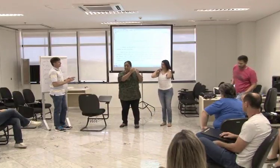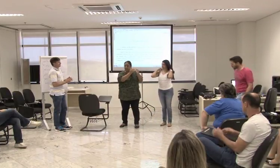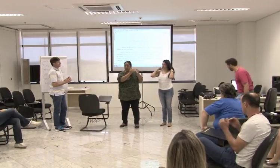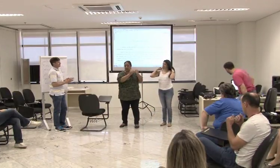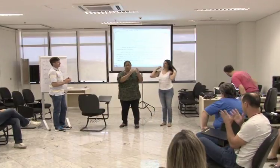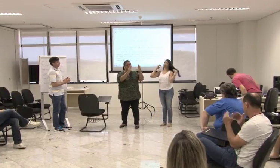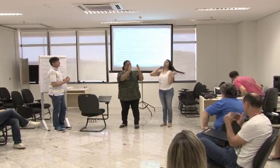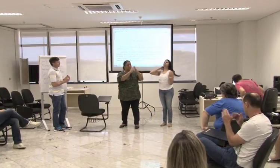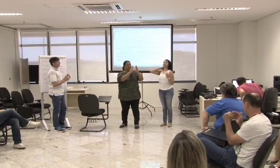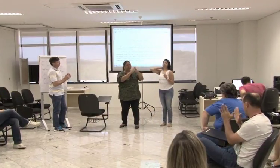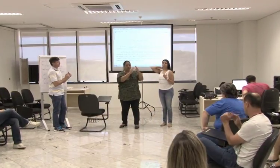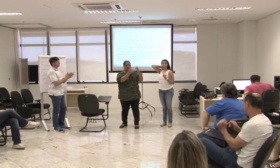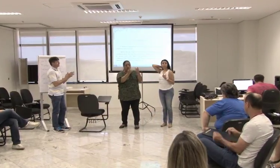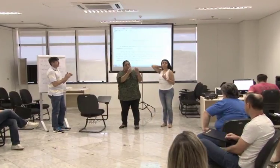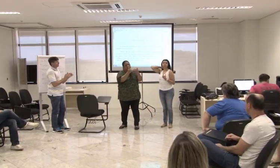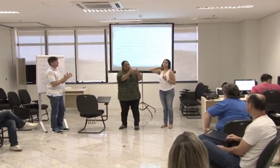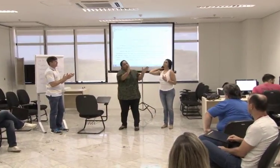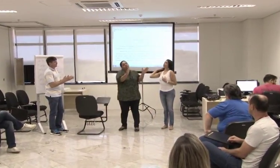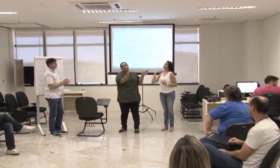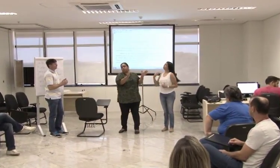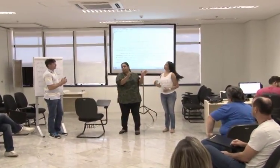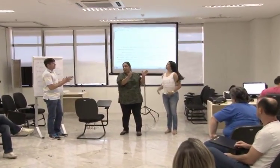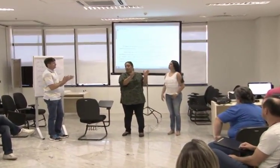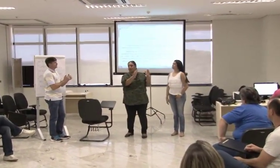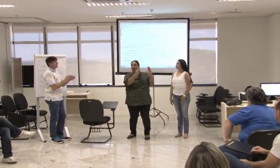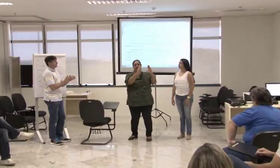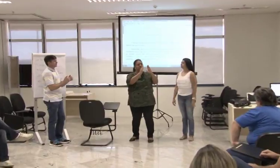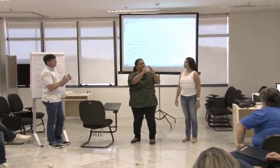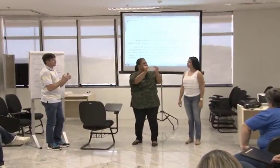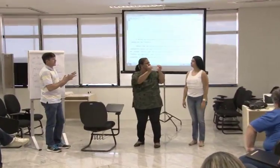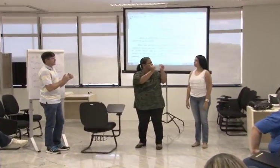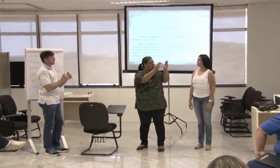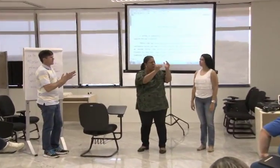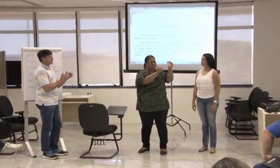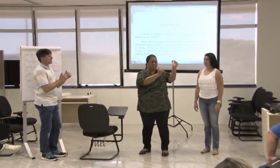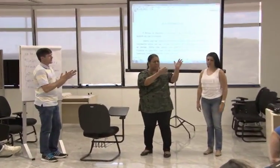Quebra a casa. Porque ela não está só uma porta quebrada, ela está...